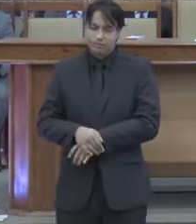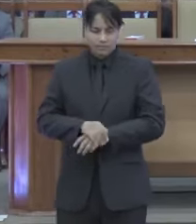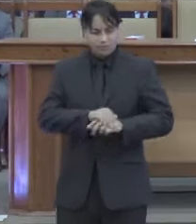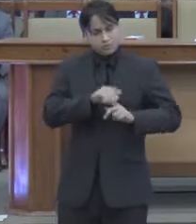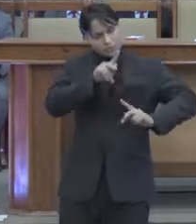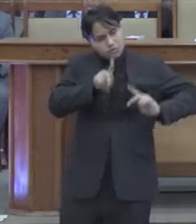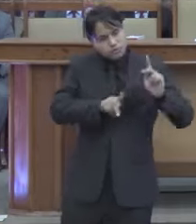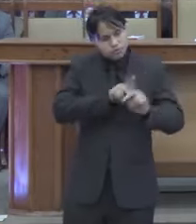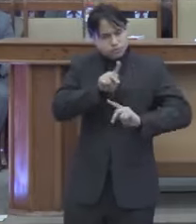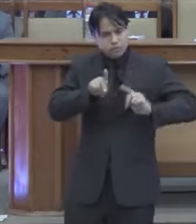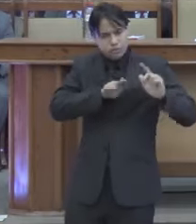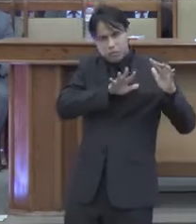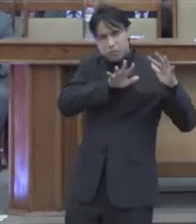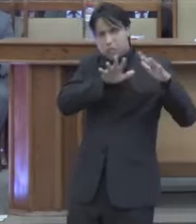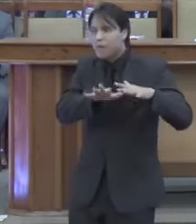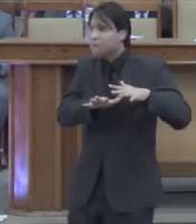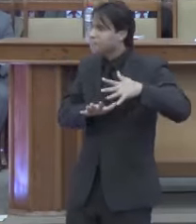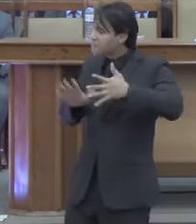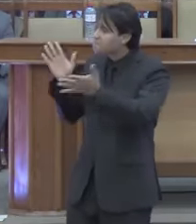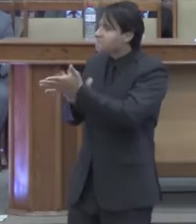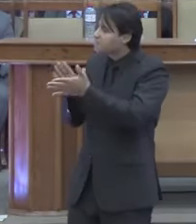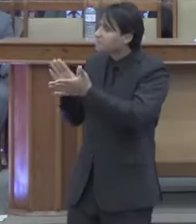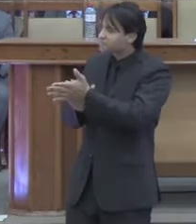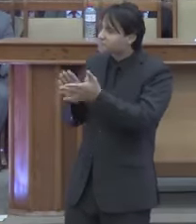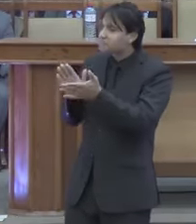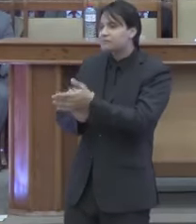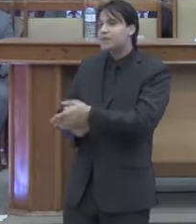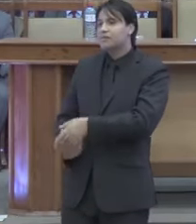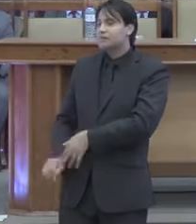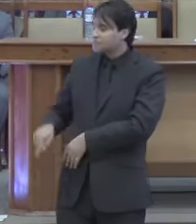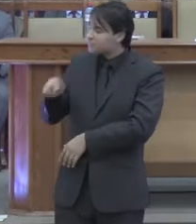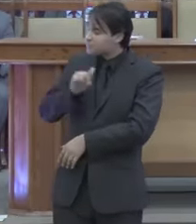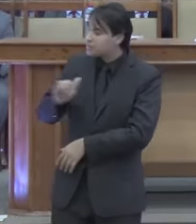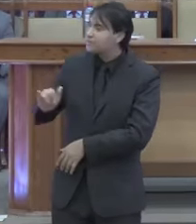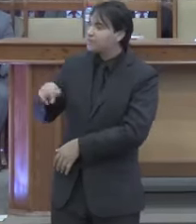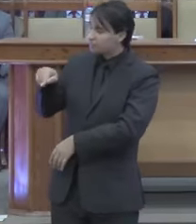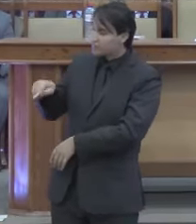A multidão elogiando, olha para cá, a multidão aplaudindo, a multidão dizendo,